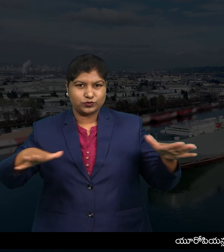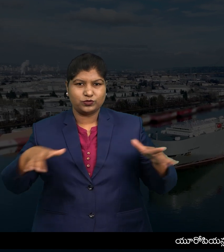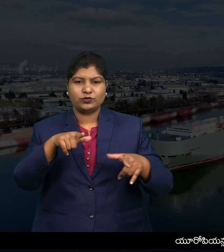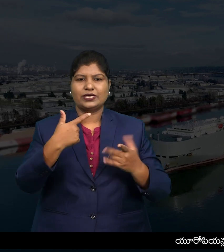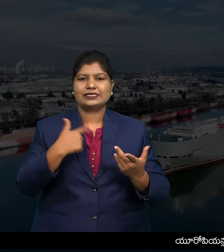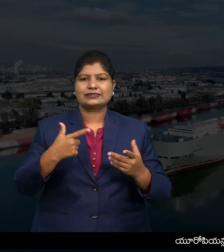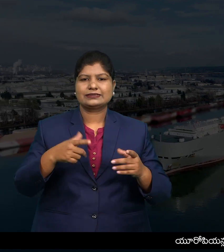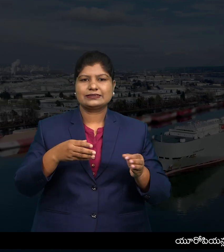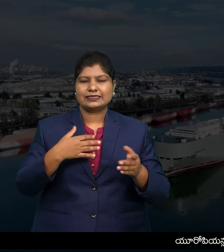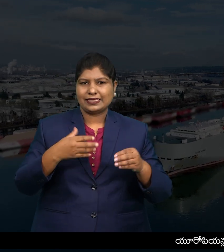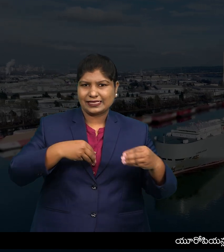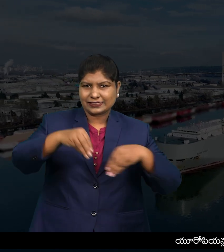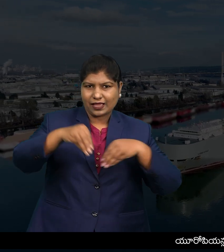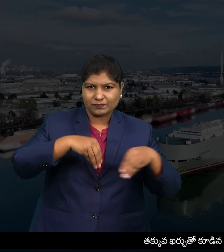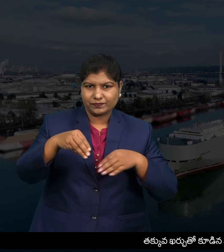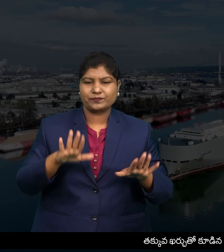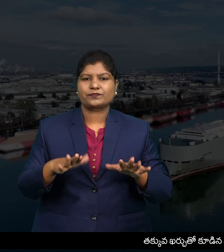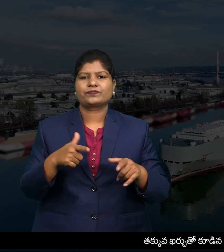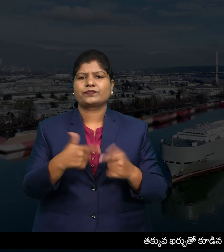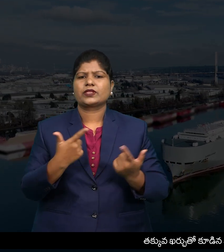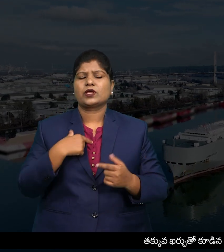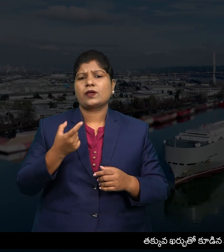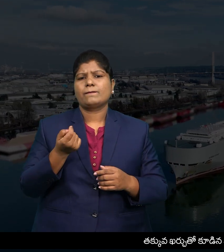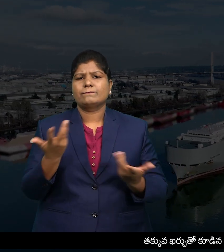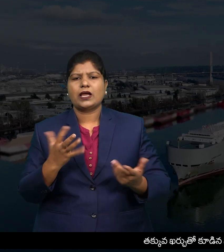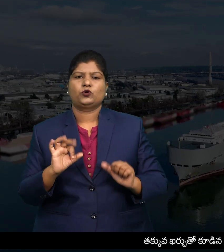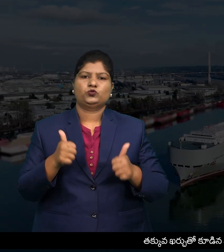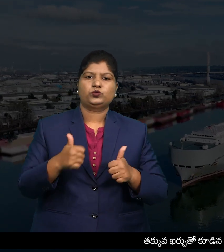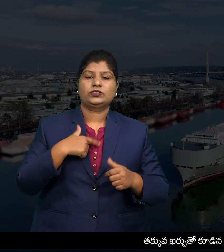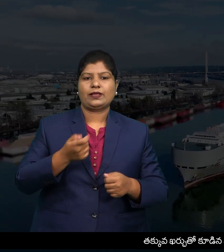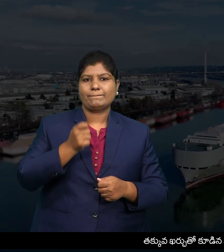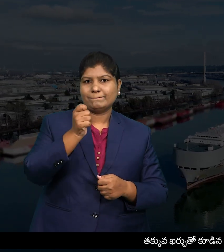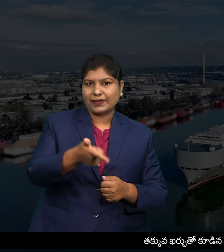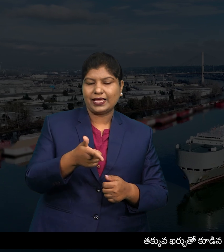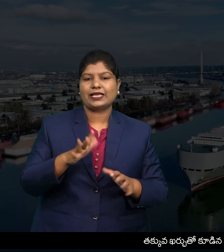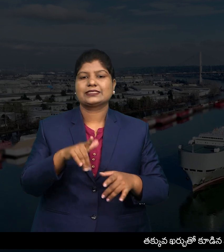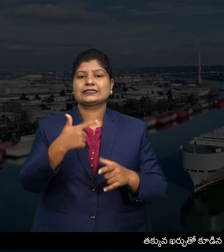యూరోపియన్లకు సముద్రపు రవాణా అన్నది తక్కువ ఖర్చుతో కూడిన అత్యుత్తమ ప్రయాణ మార్గం.